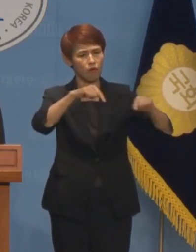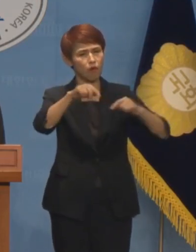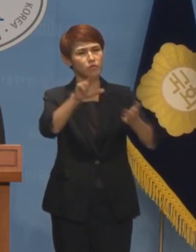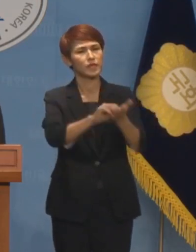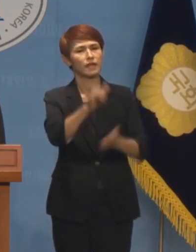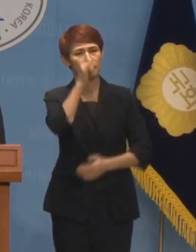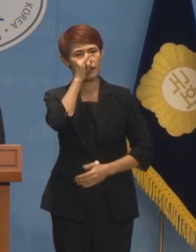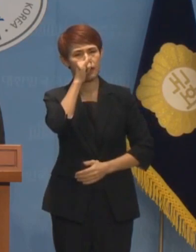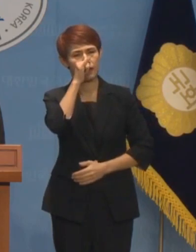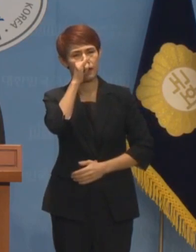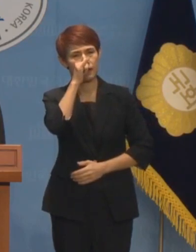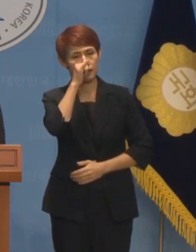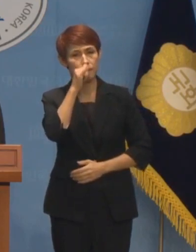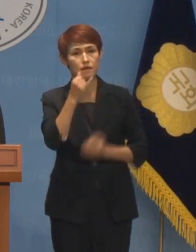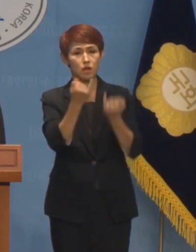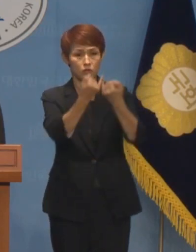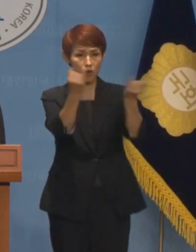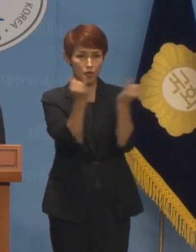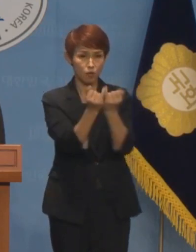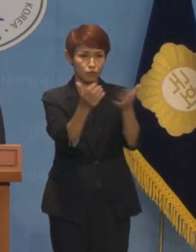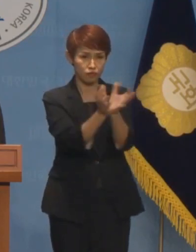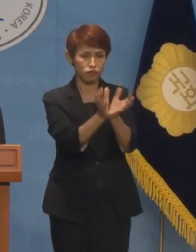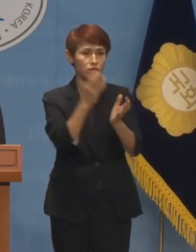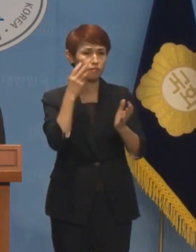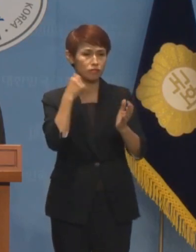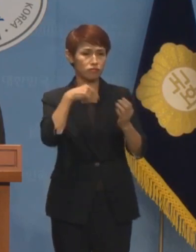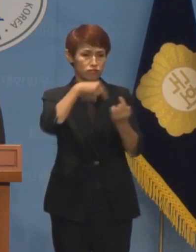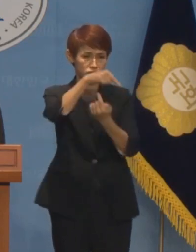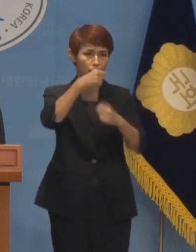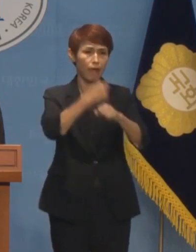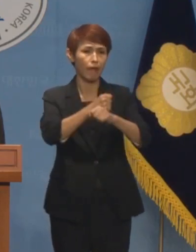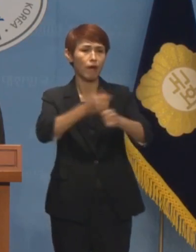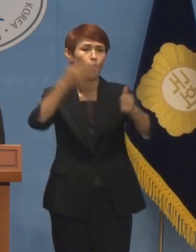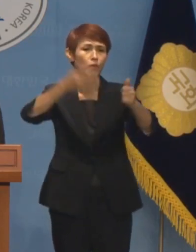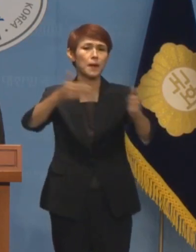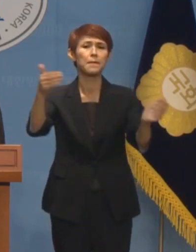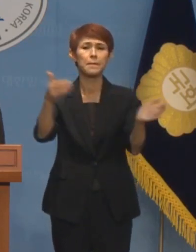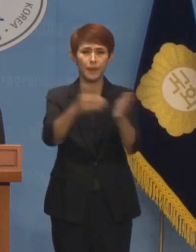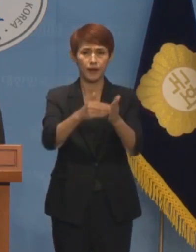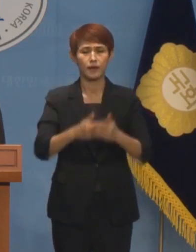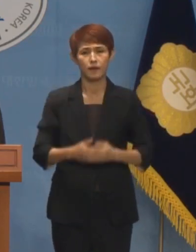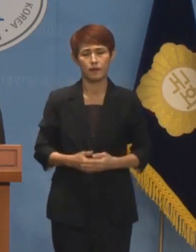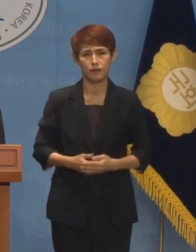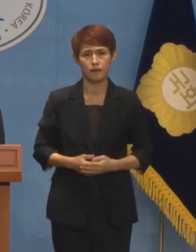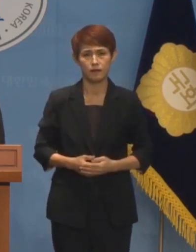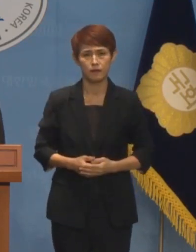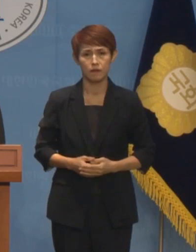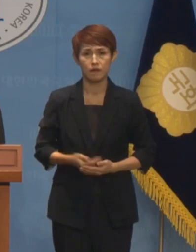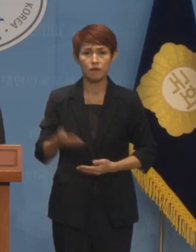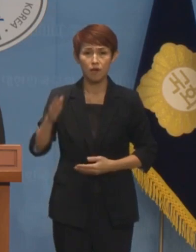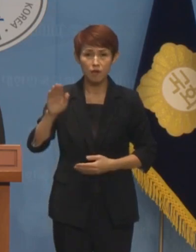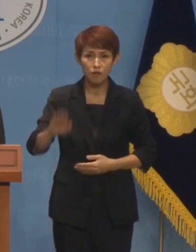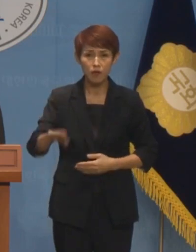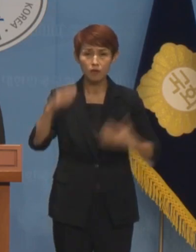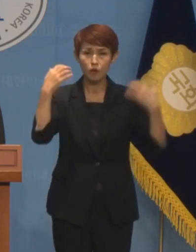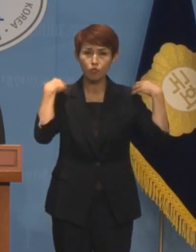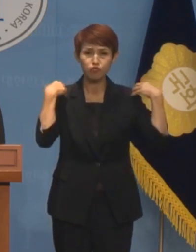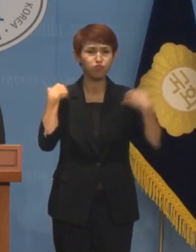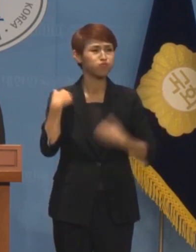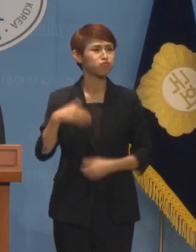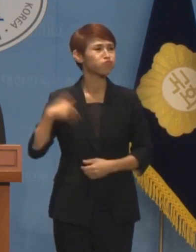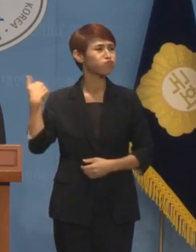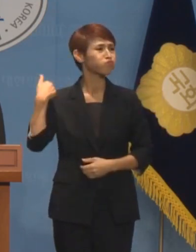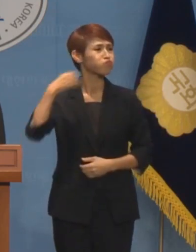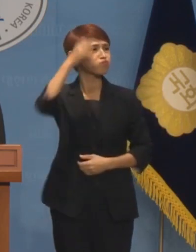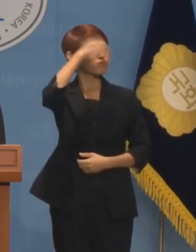표하며 여성가족부 정상화에 대한 권고를 하기도 했습니다. 하지만 정부는 모르쇠로